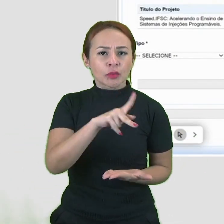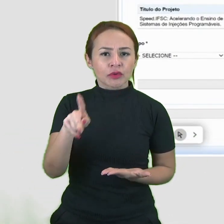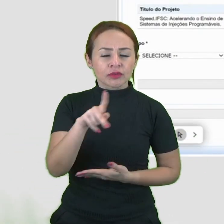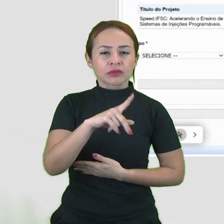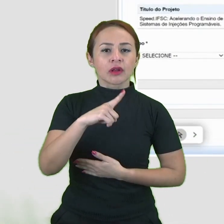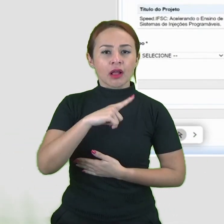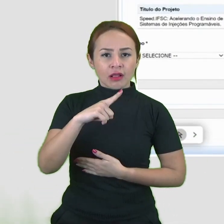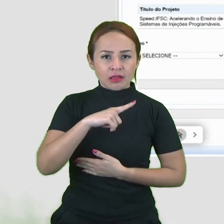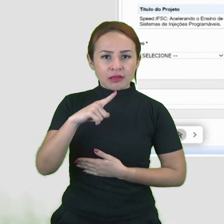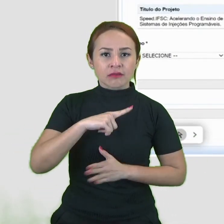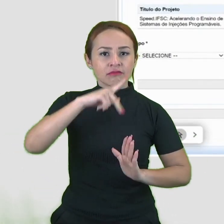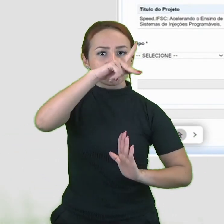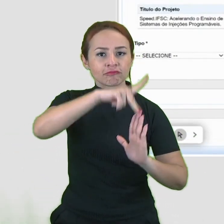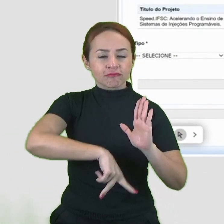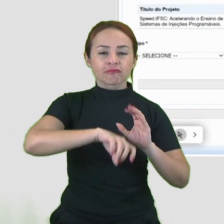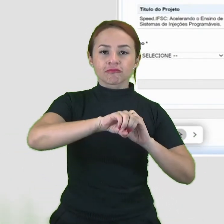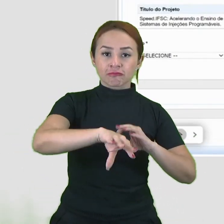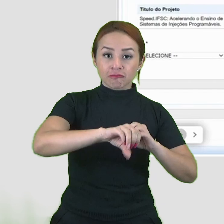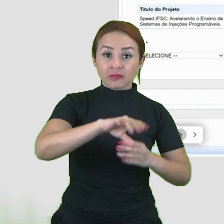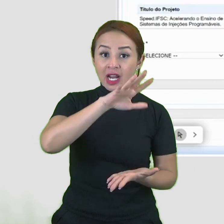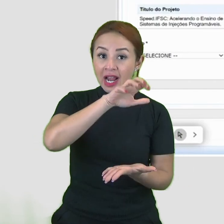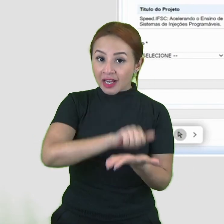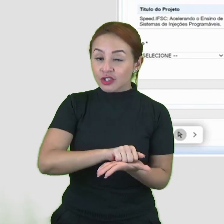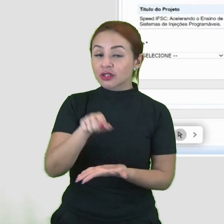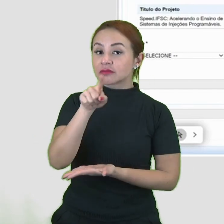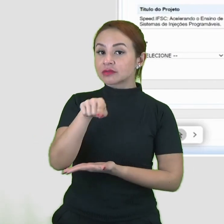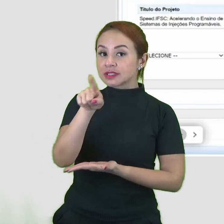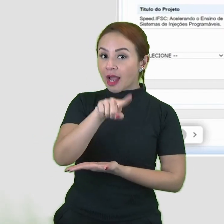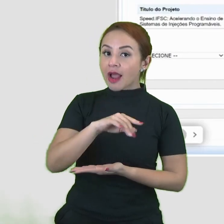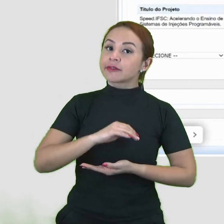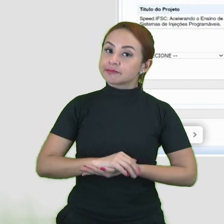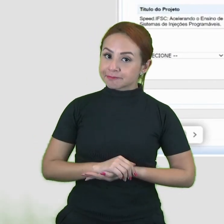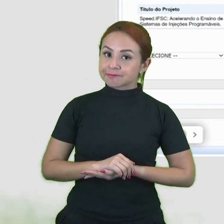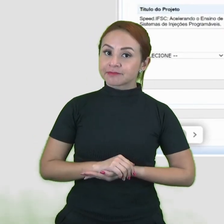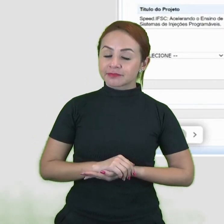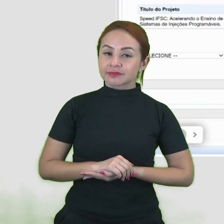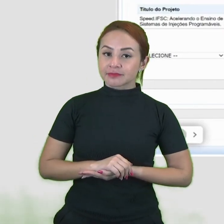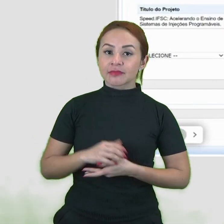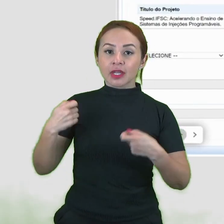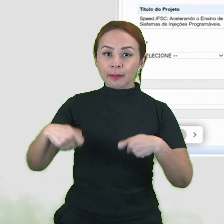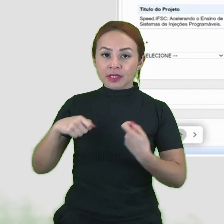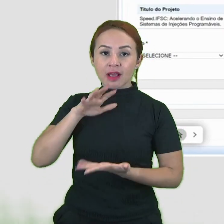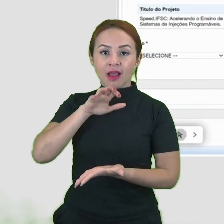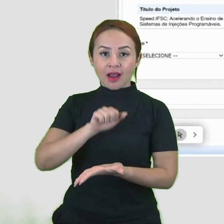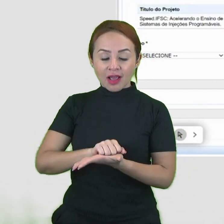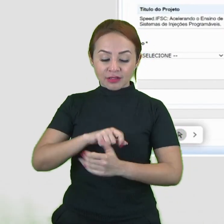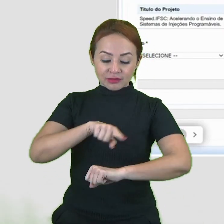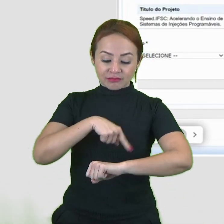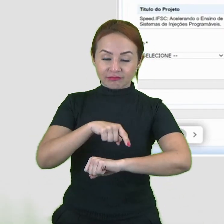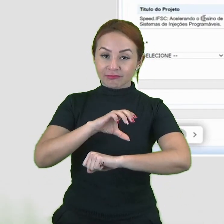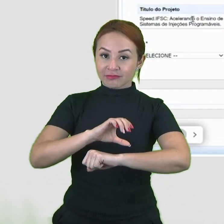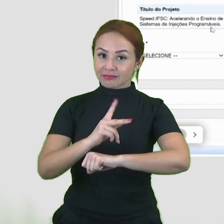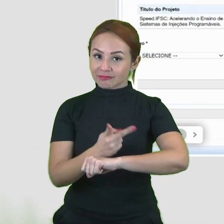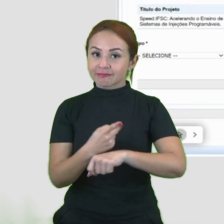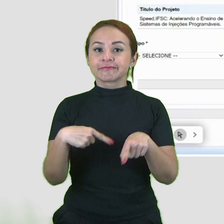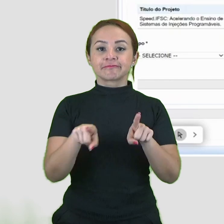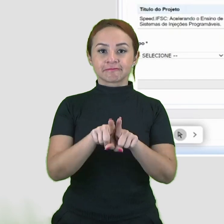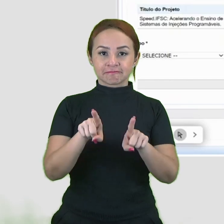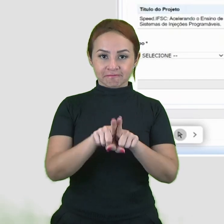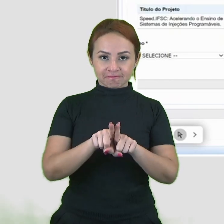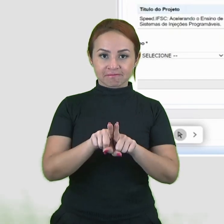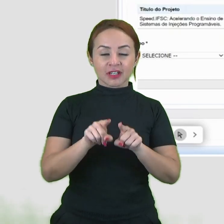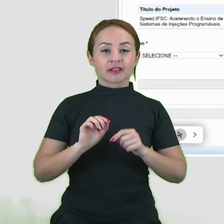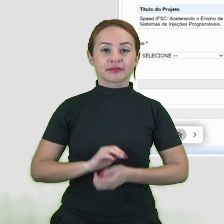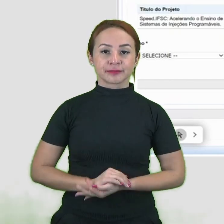nesse caso, a gente precisa cadastrar a carga horária, né? Sendo que para a